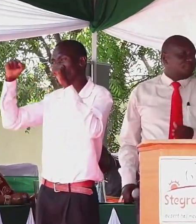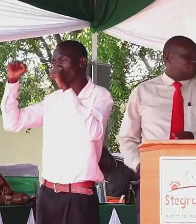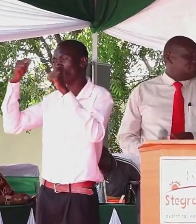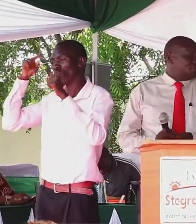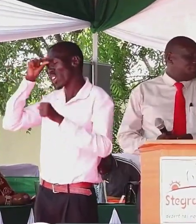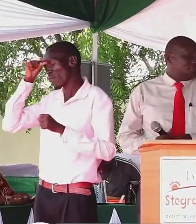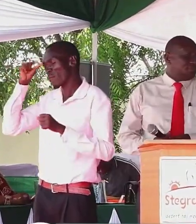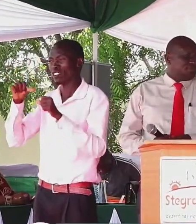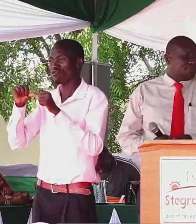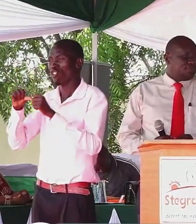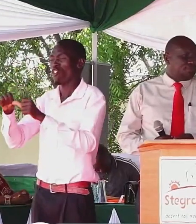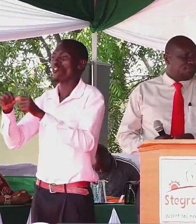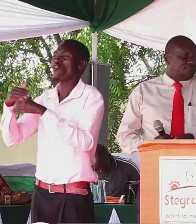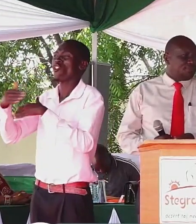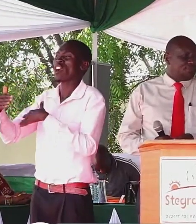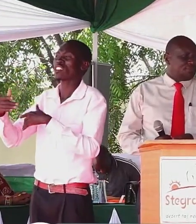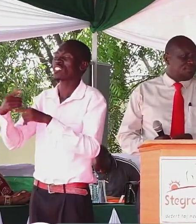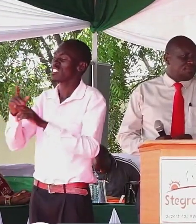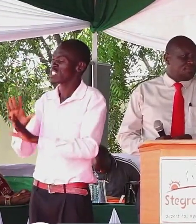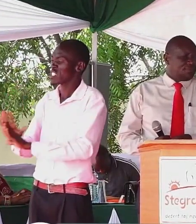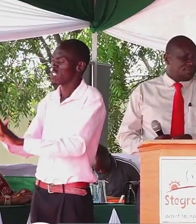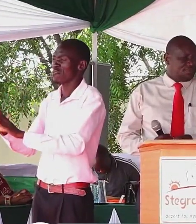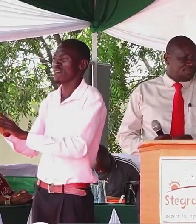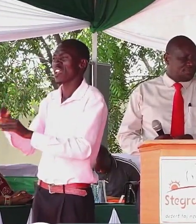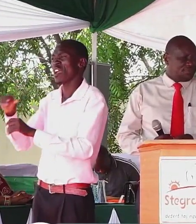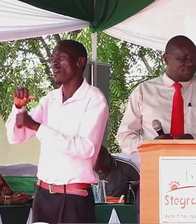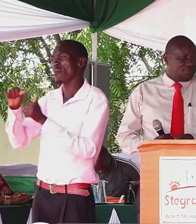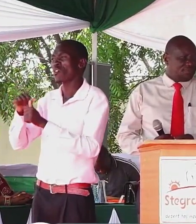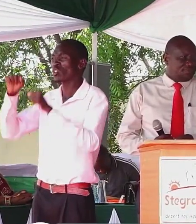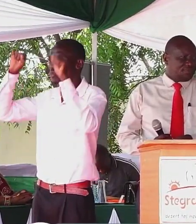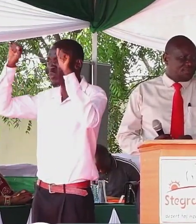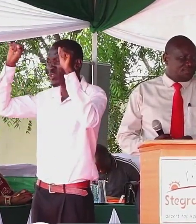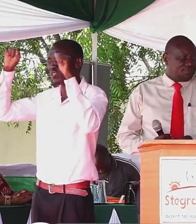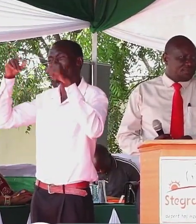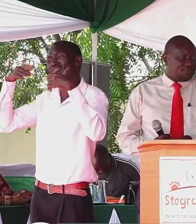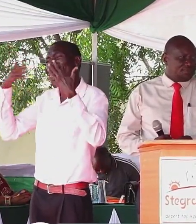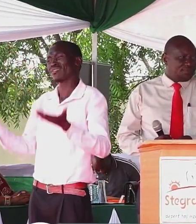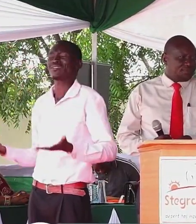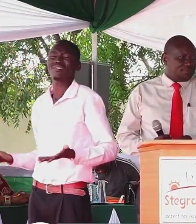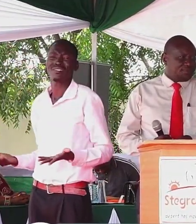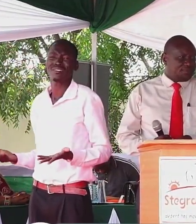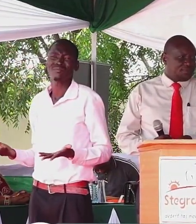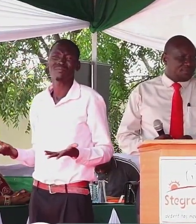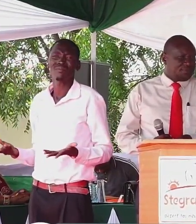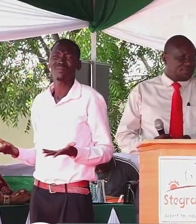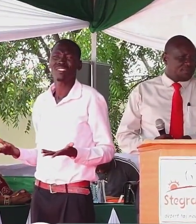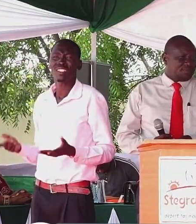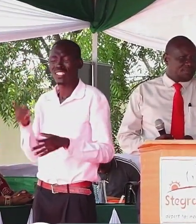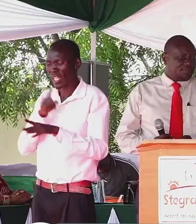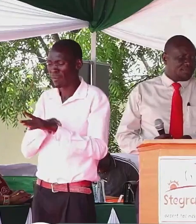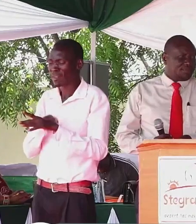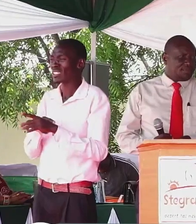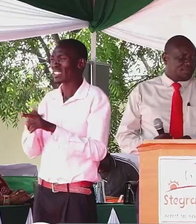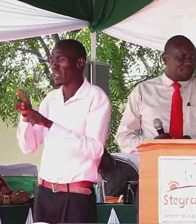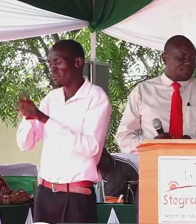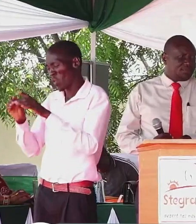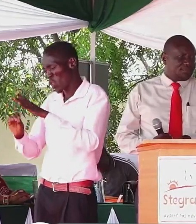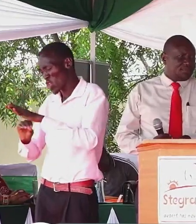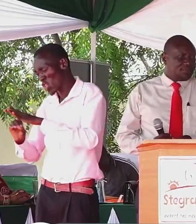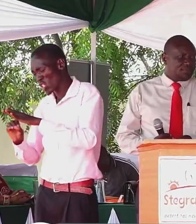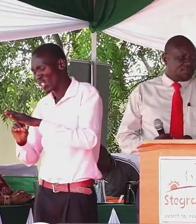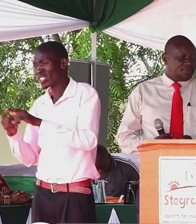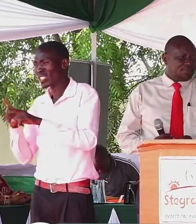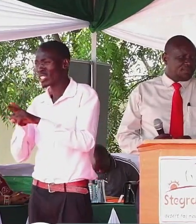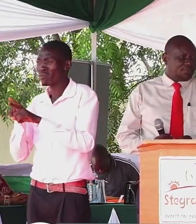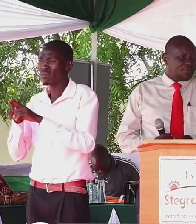na waacheni mambo ya demonstration pia kidogo. Kwani serikali wakati mtoto akichekechea,